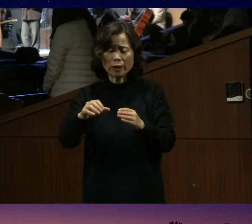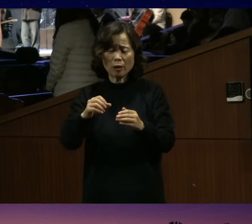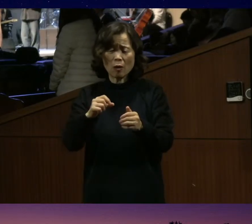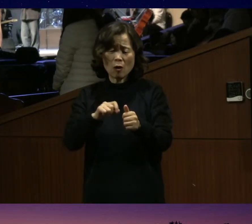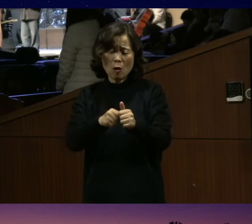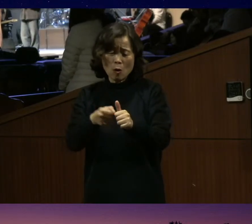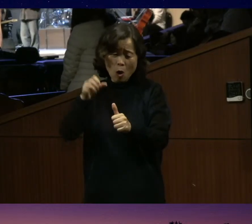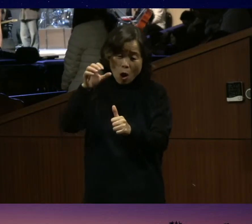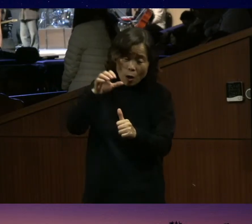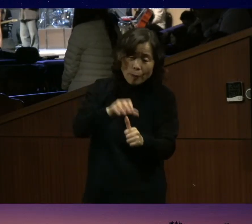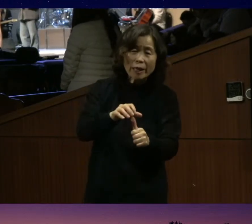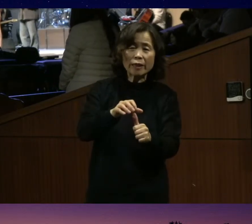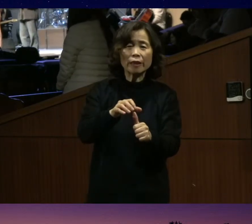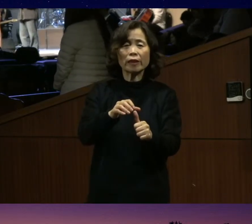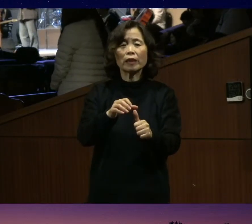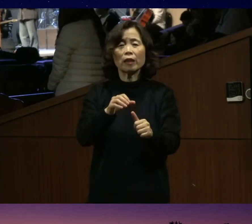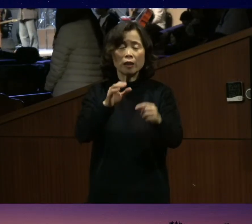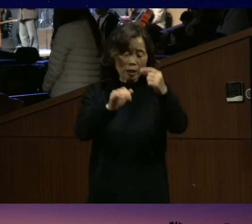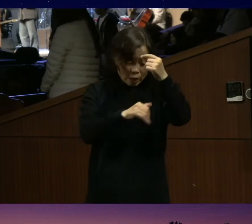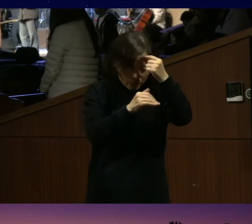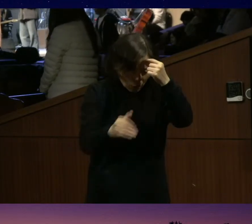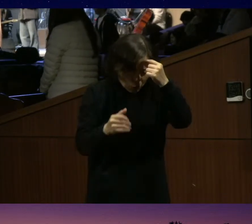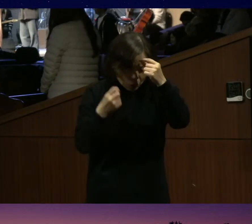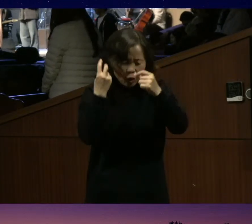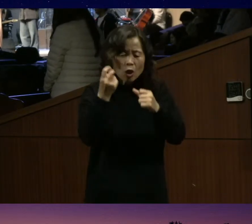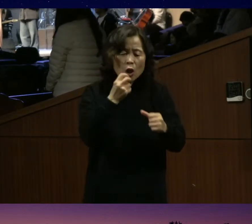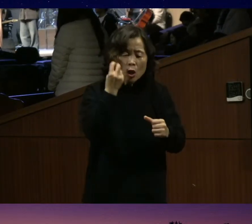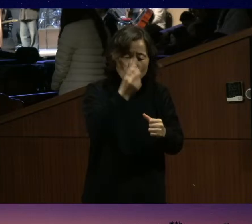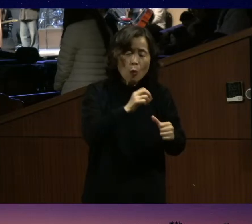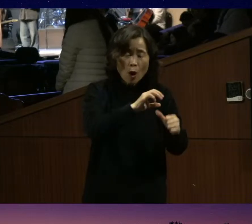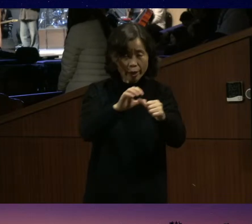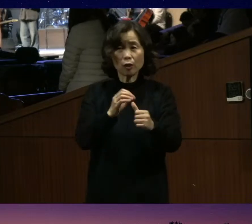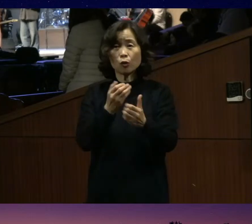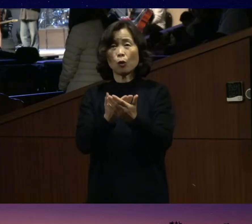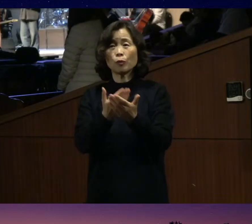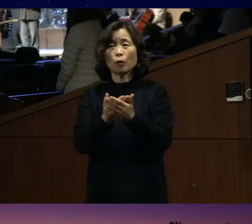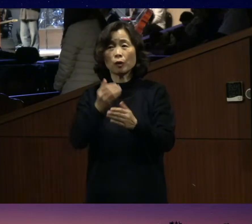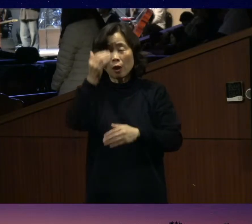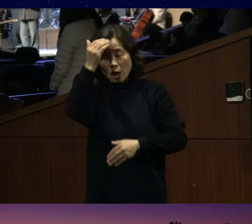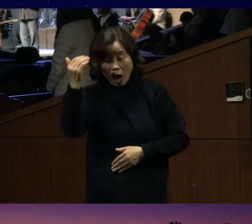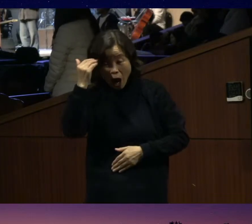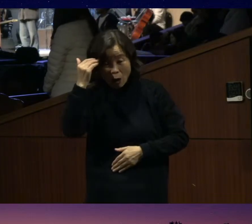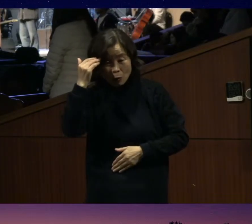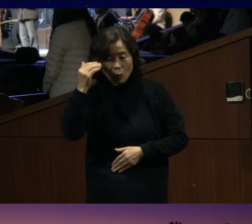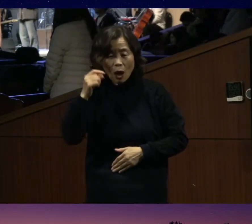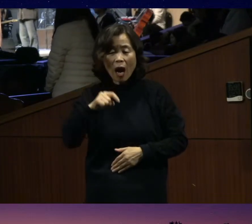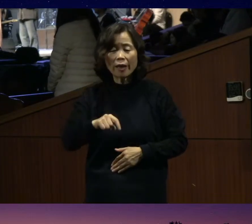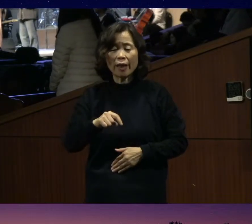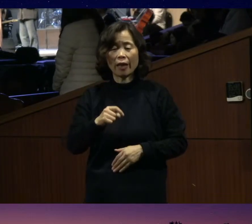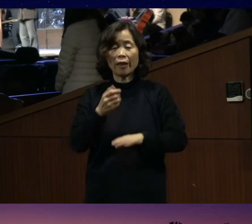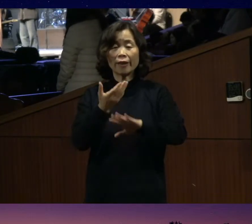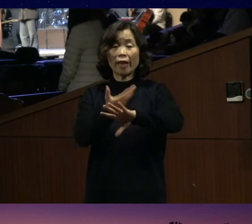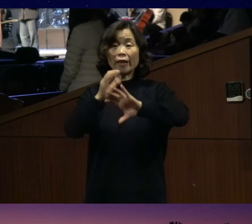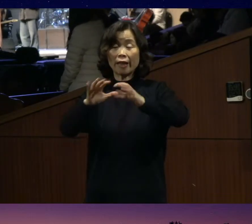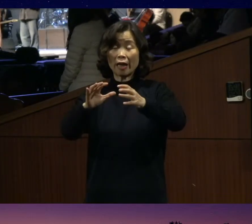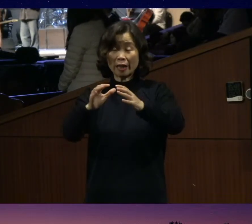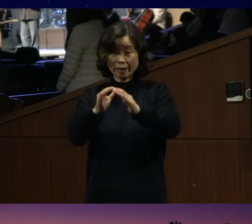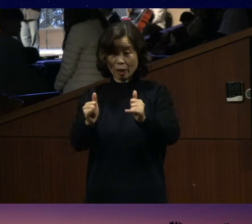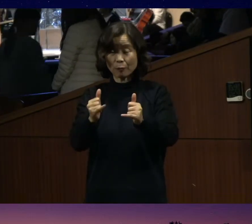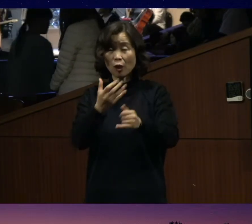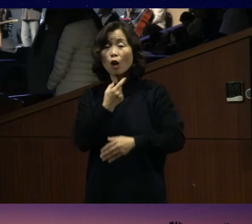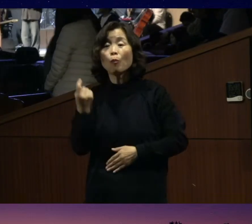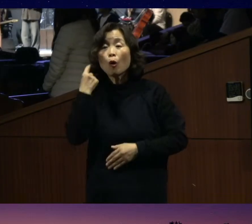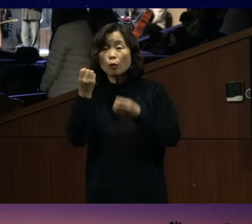이어가는 믿음의 형제자매들을 지켜 보호하여 주시옵소서. 대한민국 땅에 들어와 있는 이주민들을 복음으로 변화시켜